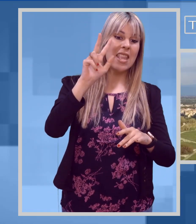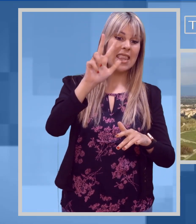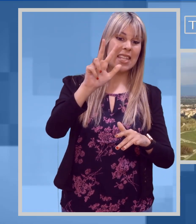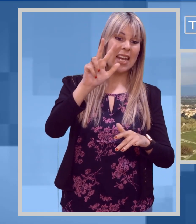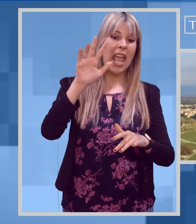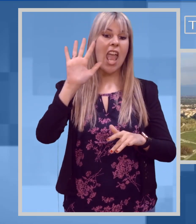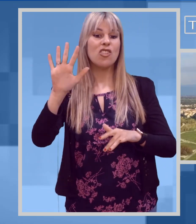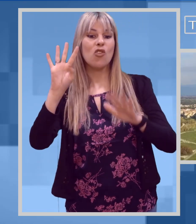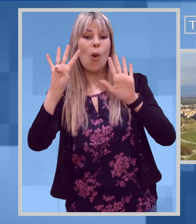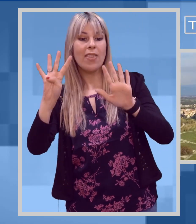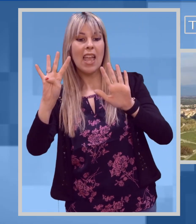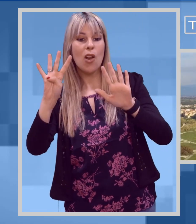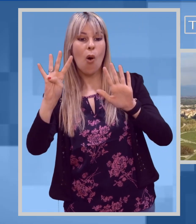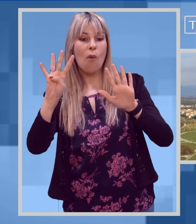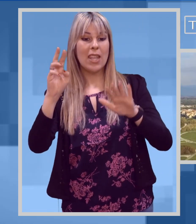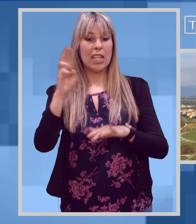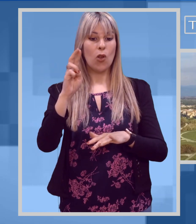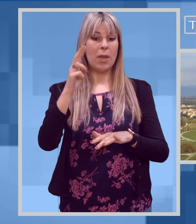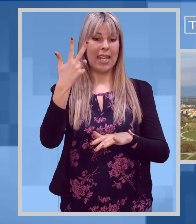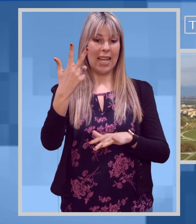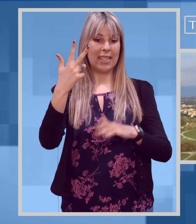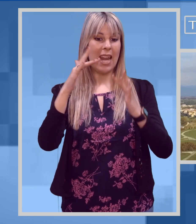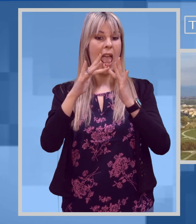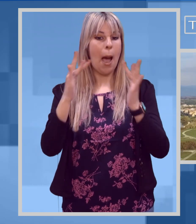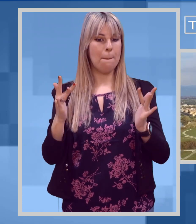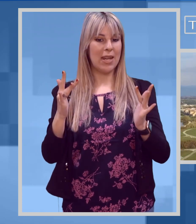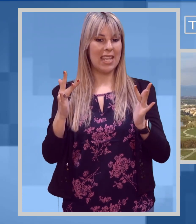affermato l'assessore comunale Carlo Trincas.